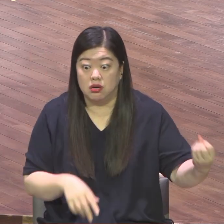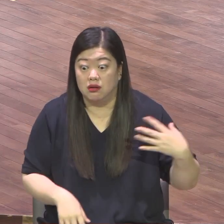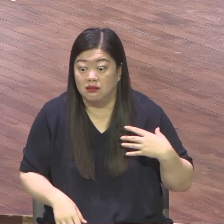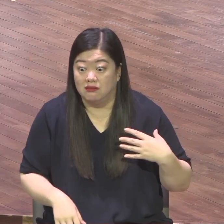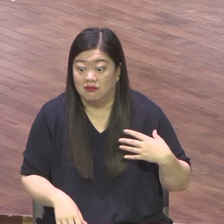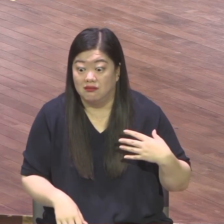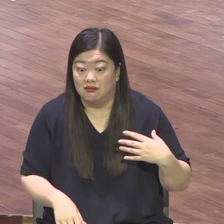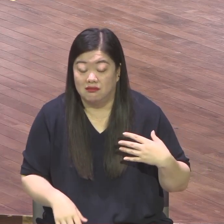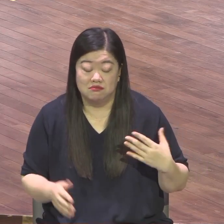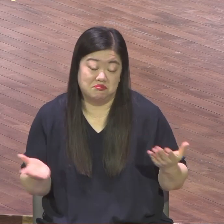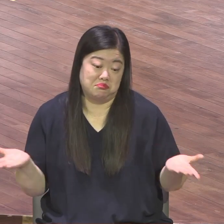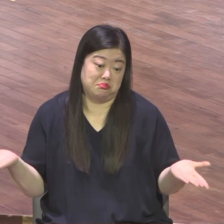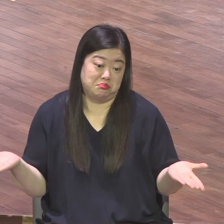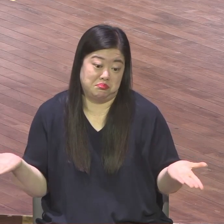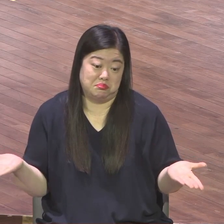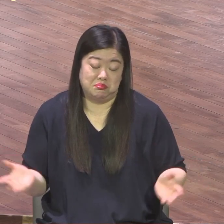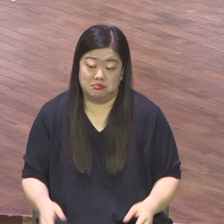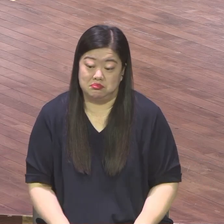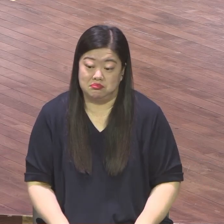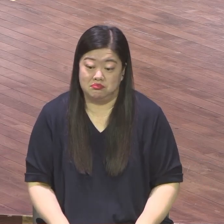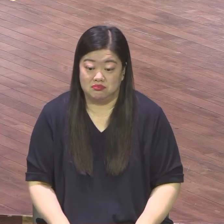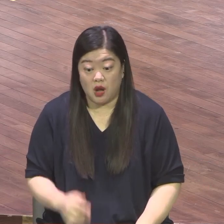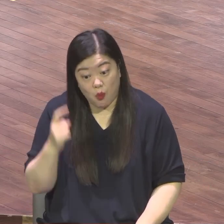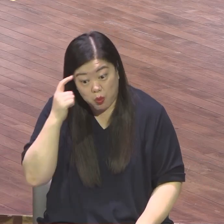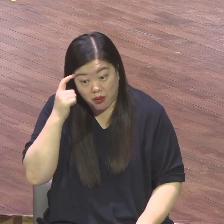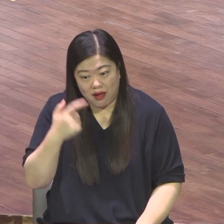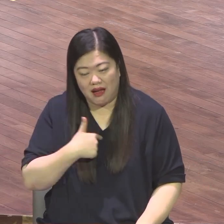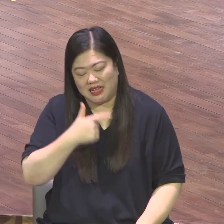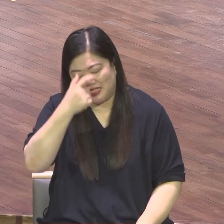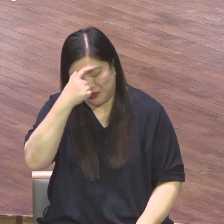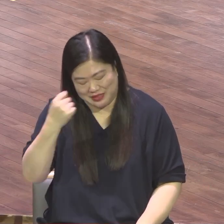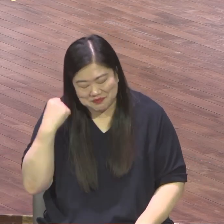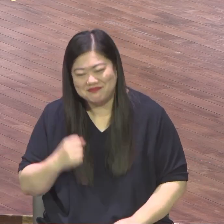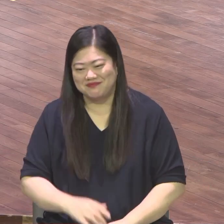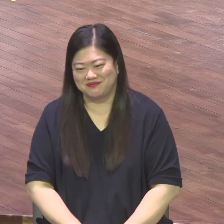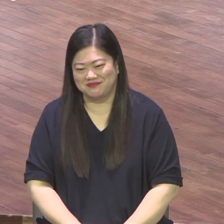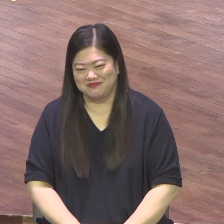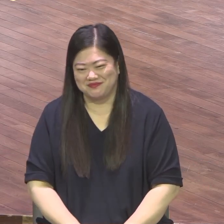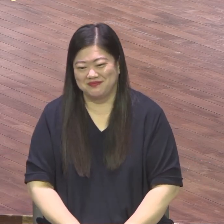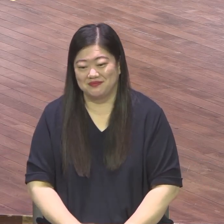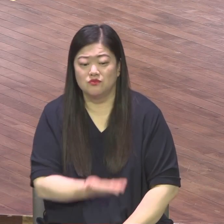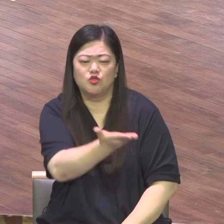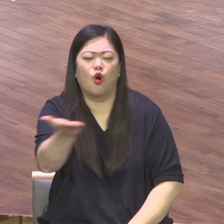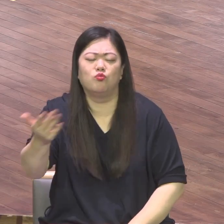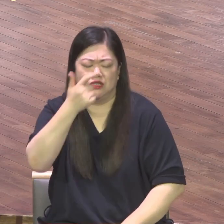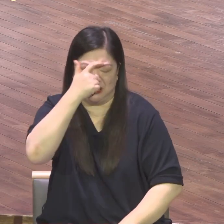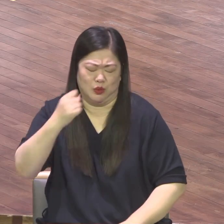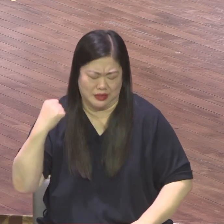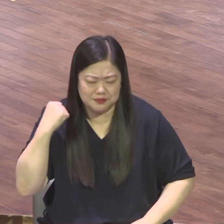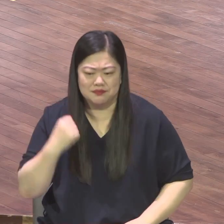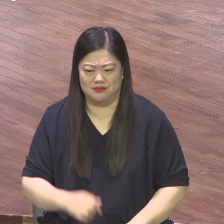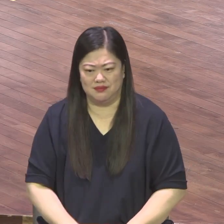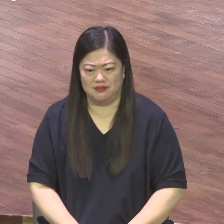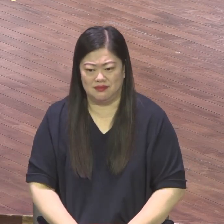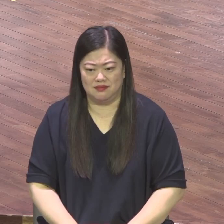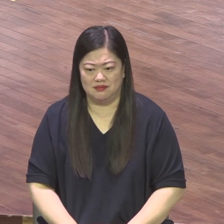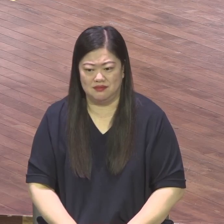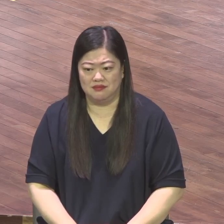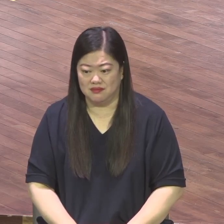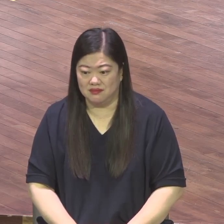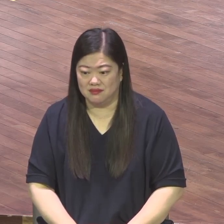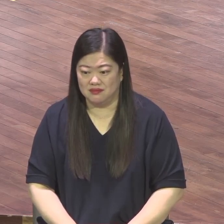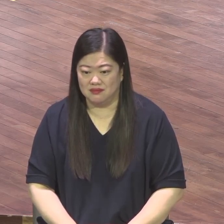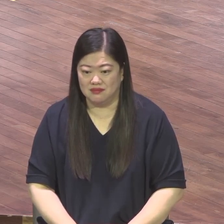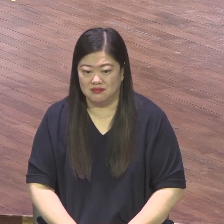아니겠냐고. 그렇게 기도하는 교회가 실제도 우리 교회밖에 없어요. 여름밖에 없다니까. 감사합니까?